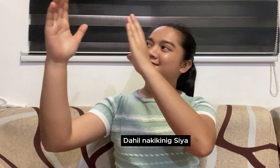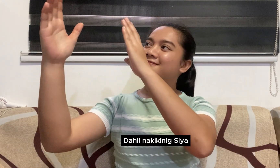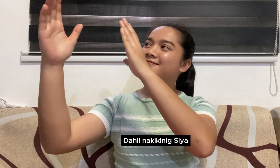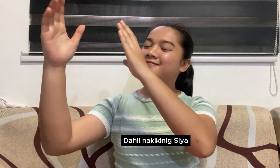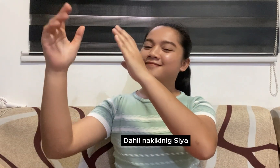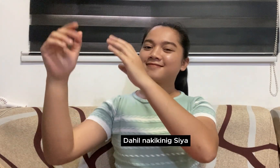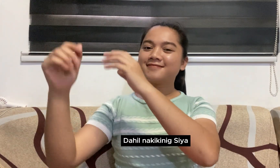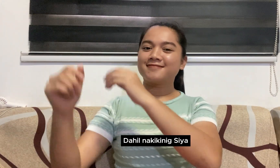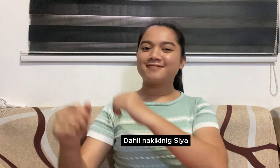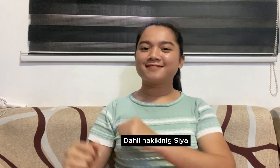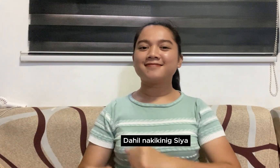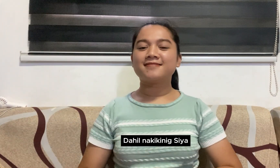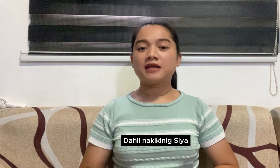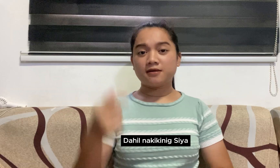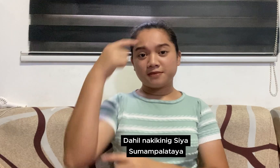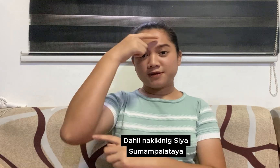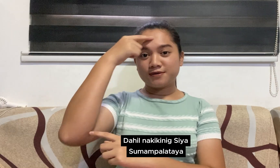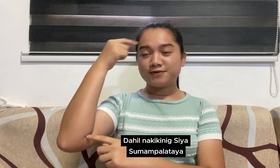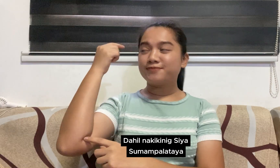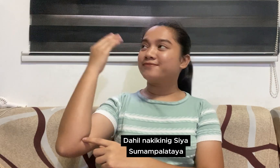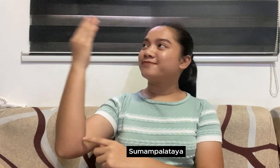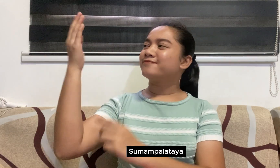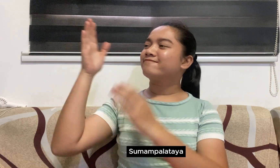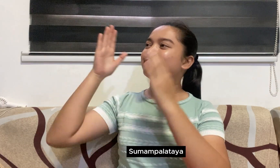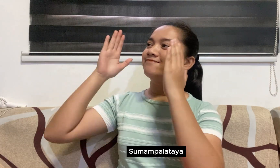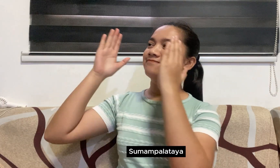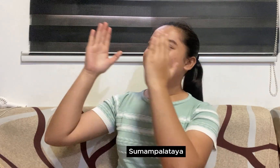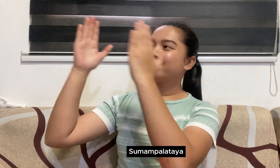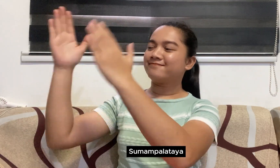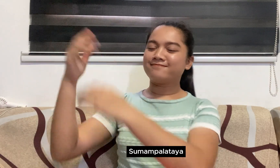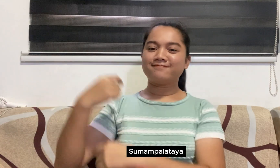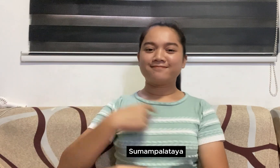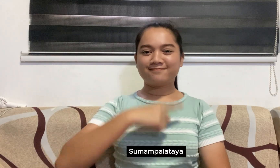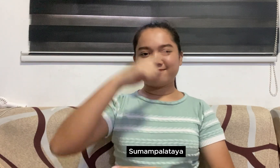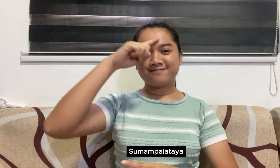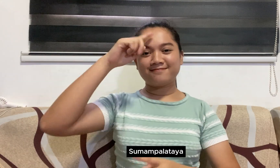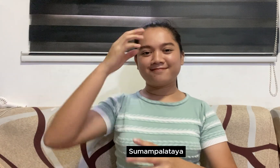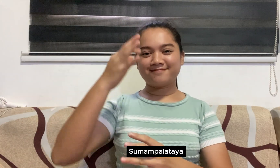Dahil nakikinig siya, sumampalataya.